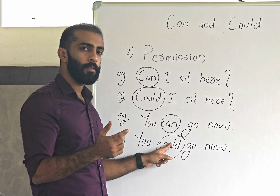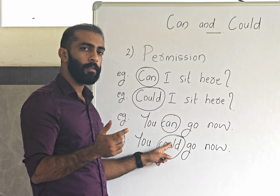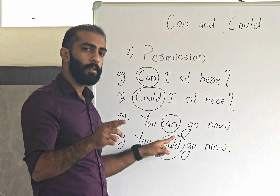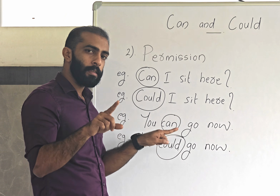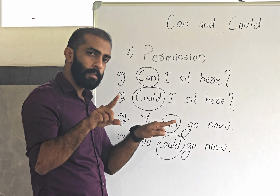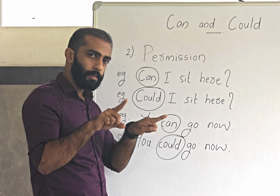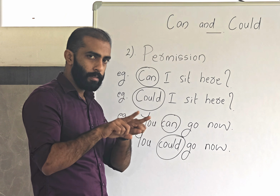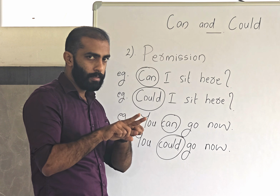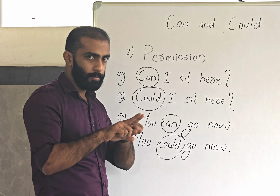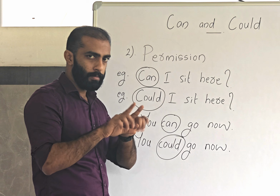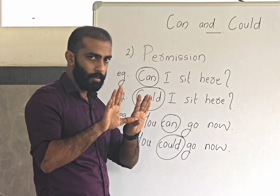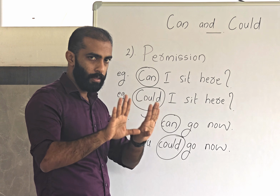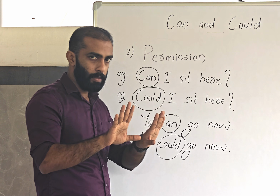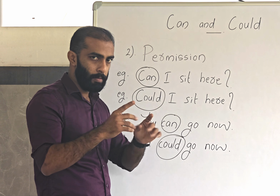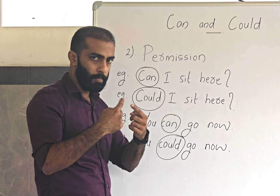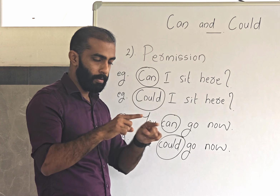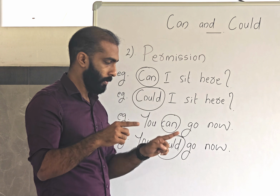പോകാൻ കഴിയും.